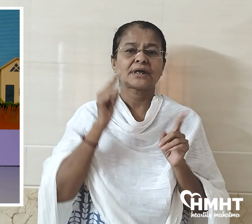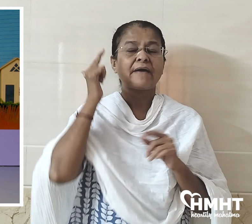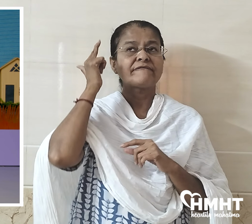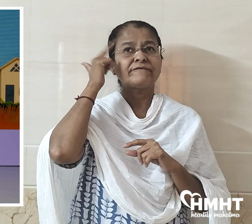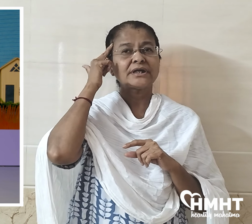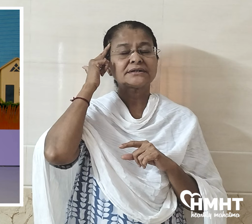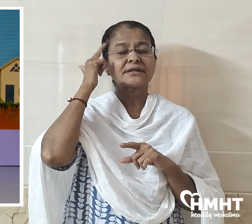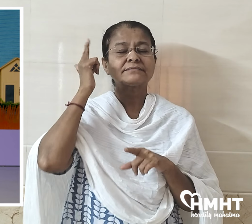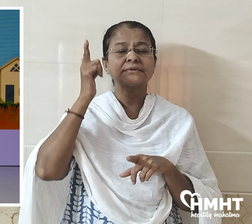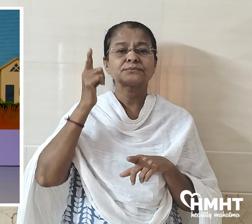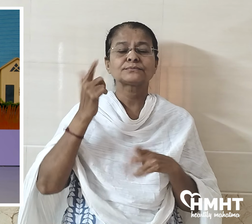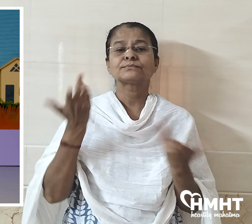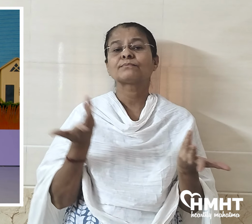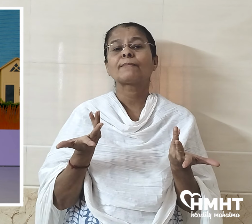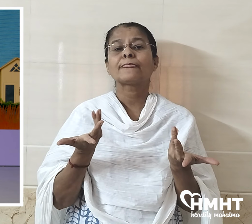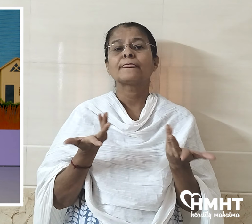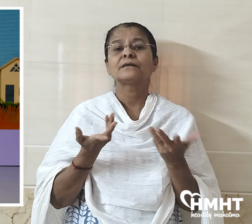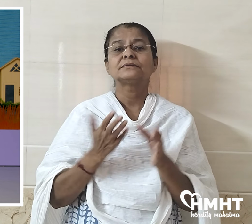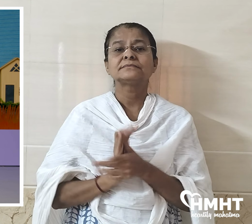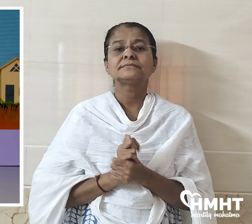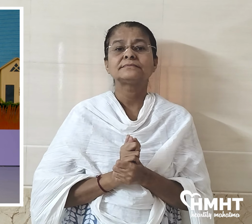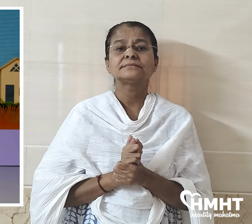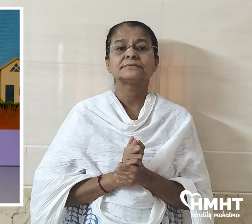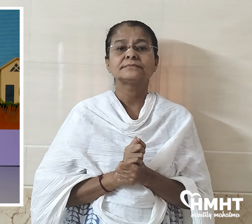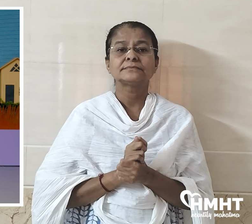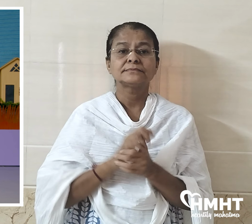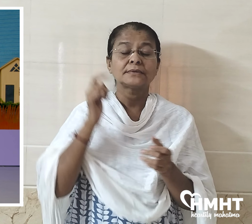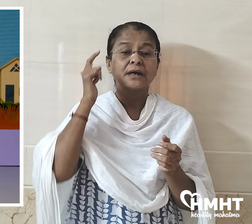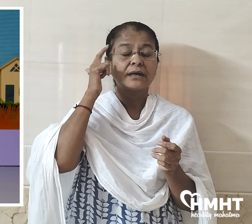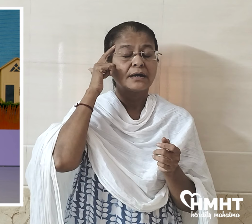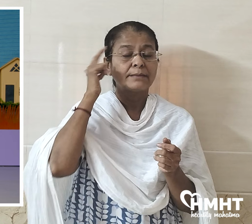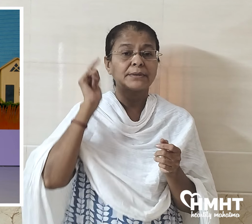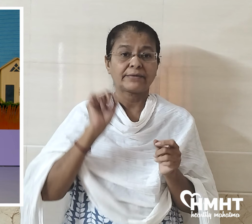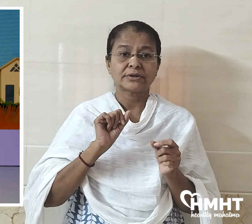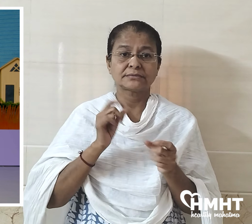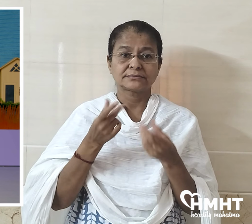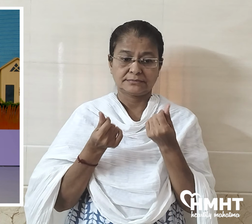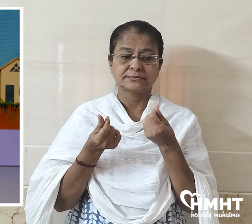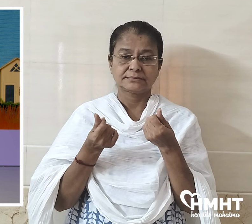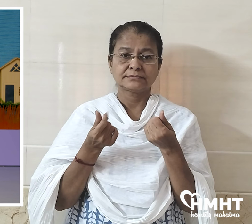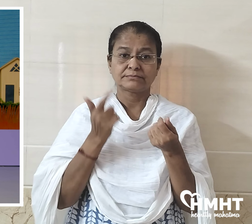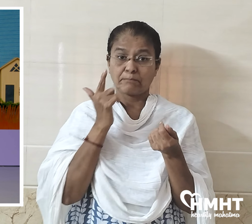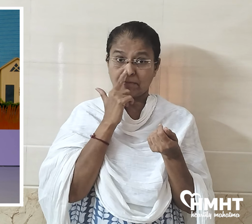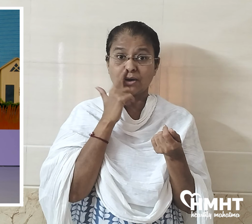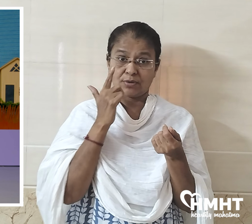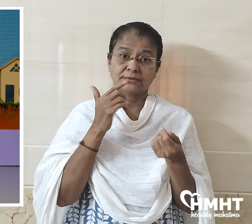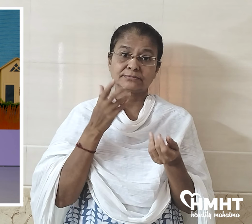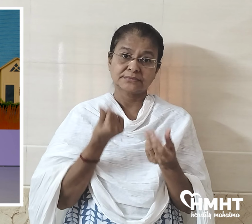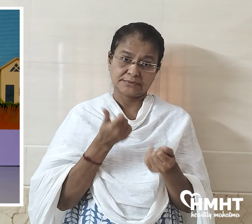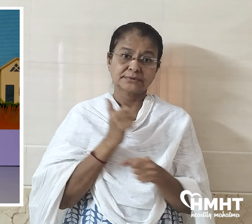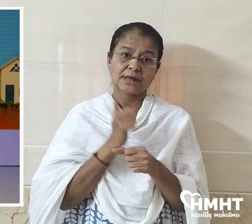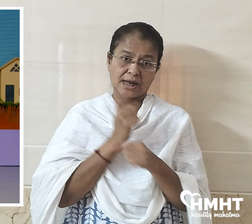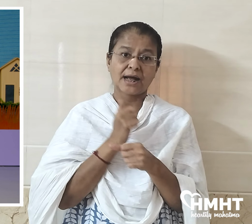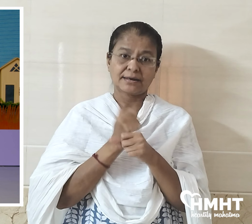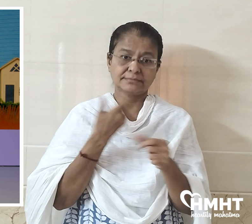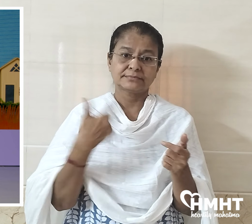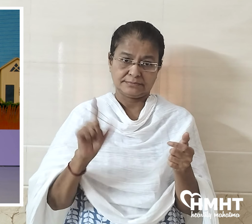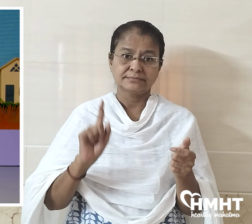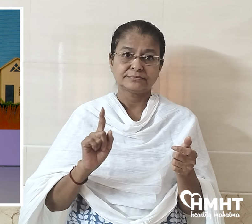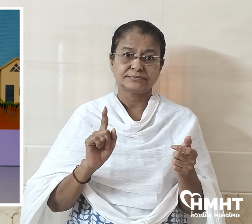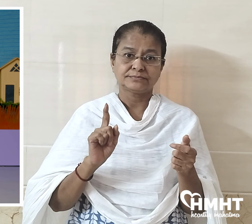કરી શકાય, ઉપાય કરો અને છેવટે કંઈક આવકનું સાધન ઊભું કરો. ઘણા જોયેલું છે, કોકના ઘરે જઈ